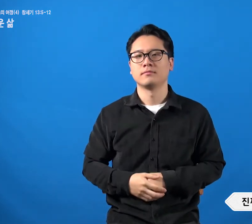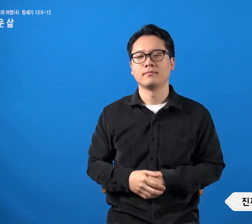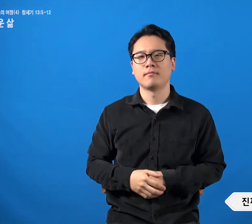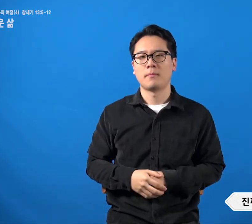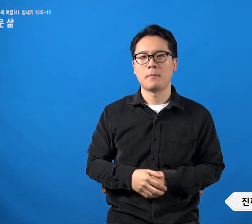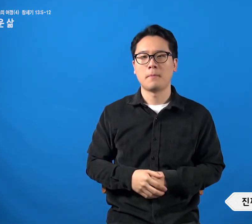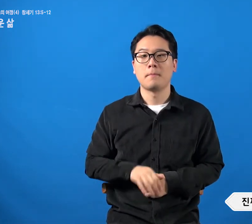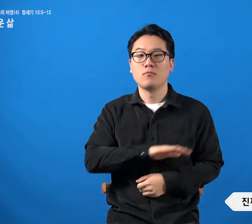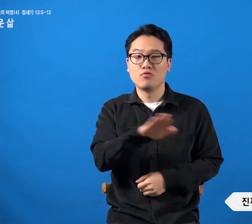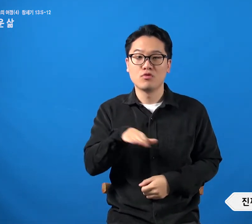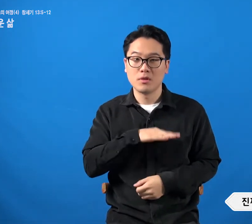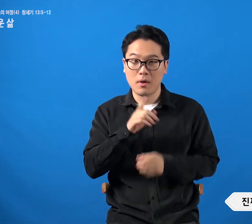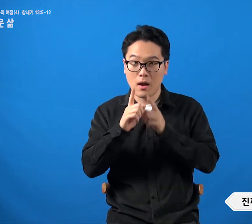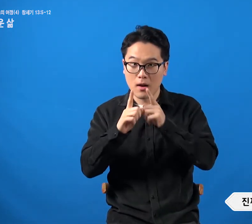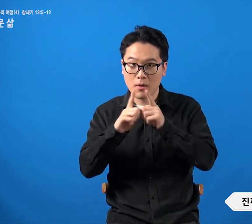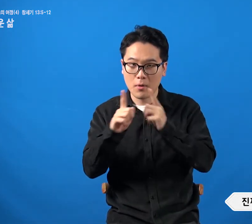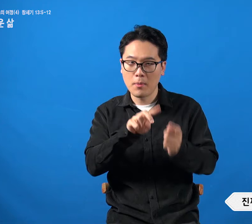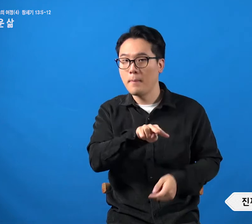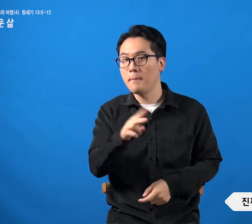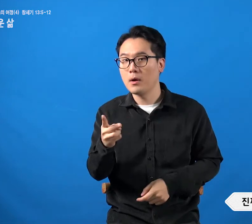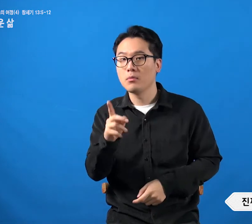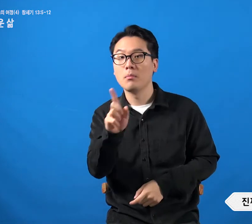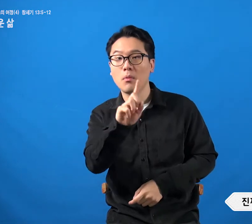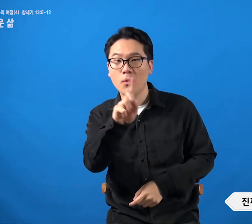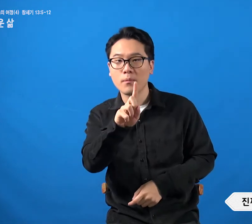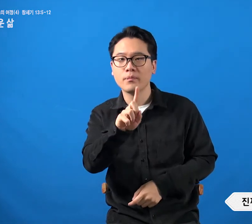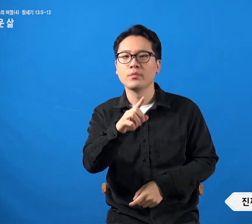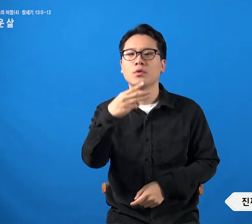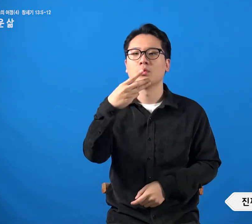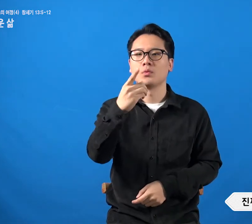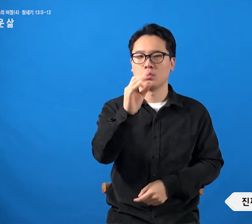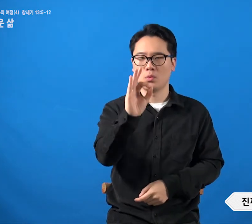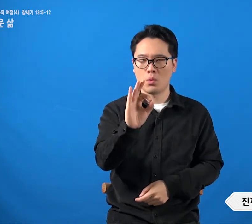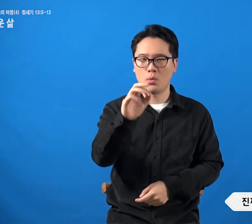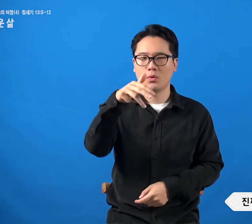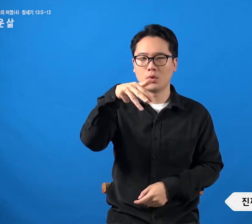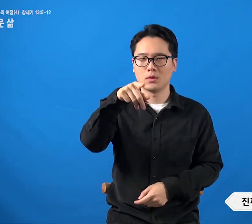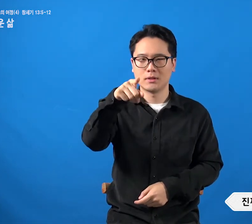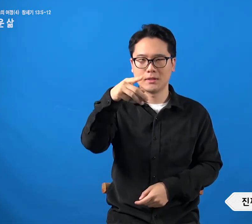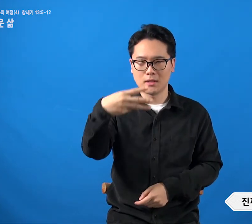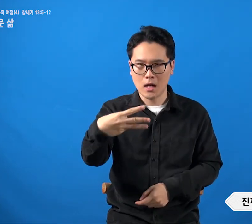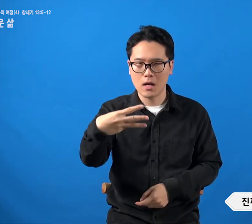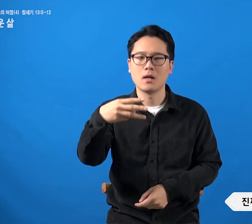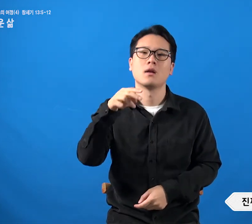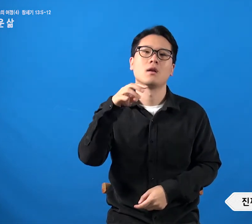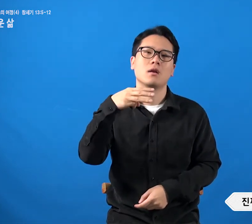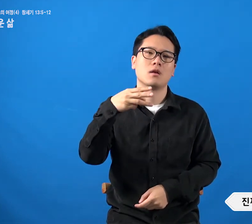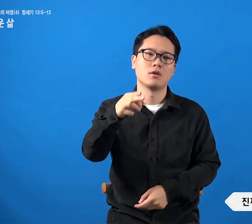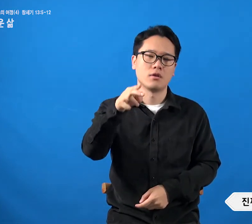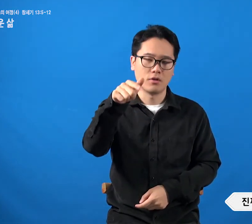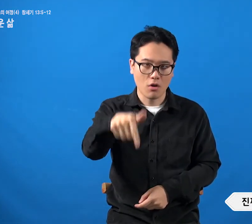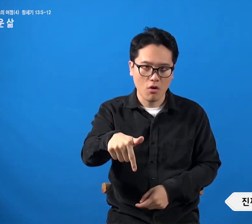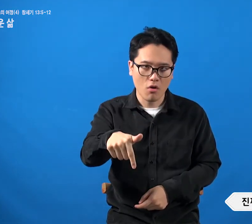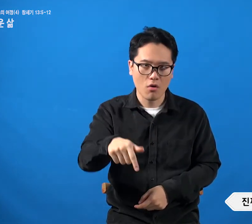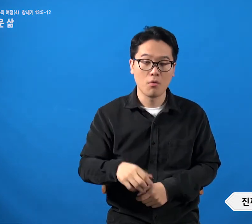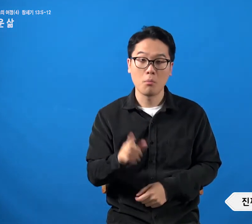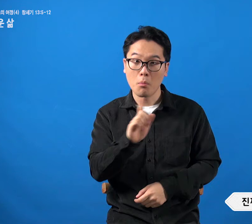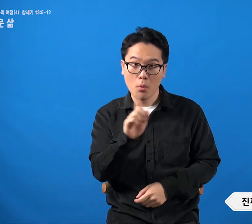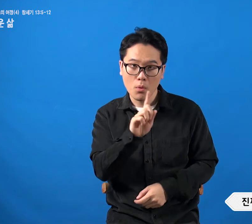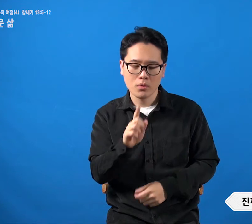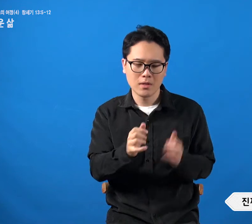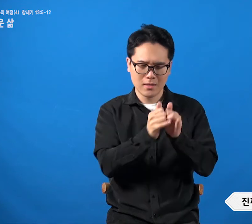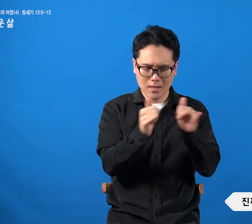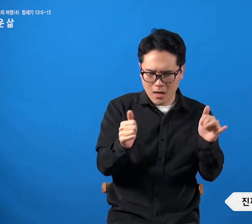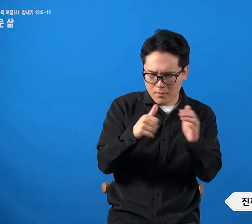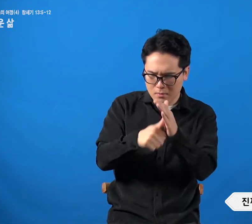우리말로 좀 더 이야기한다면 통찰력을 말합니다. 사람과 상황 가운데 그것을 꿰뚫어 볼